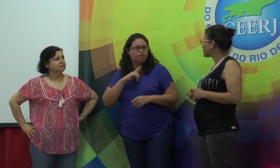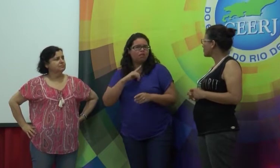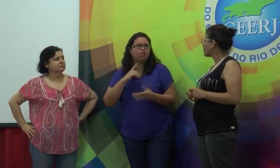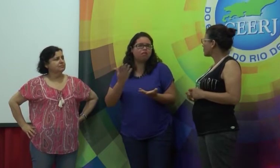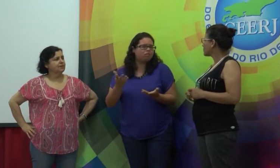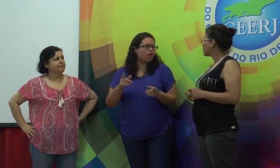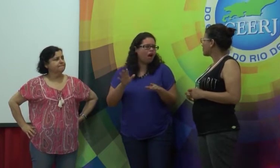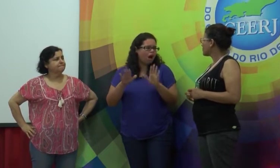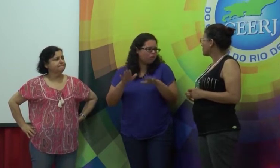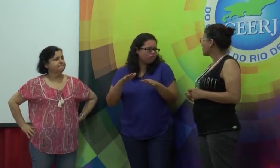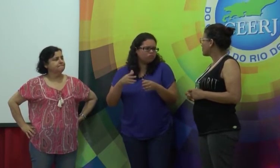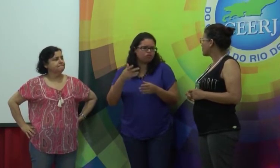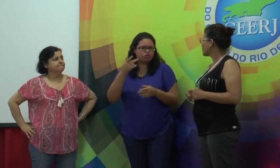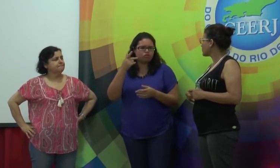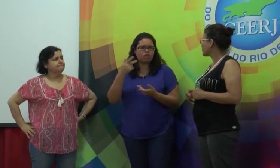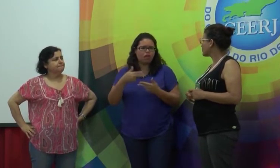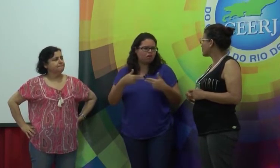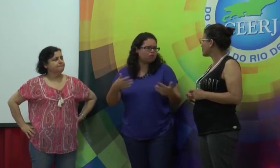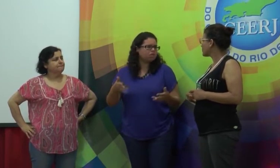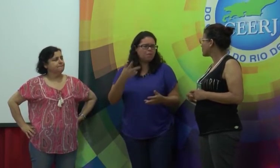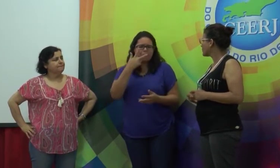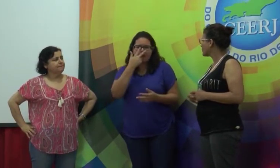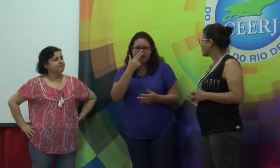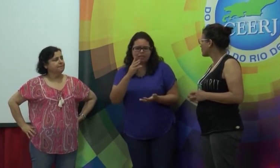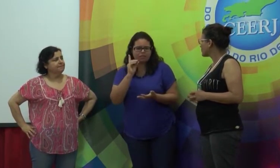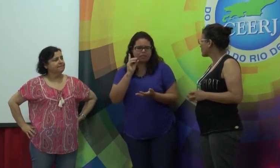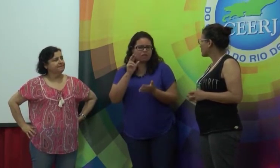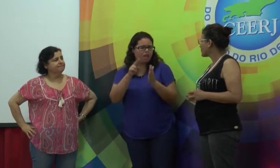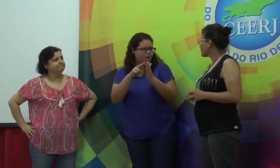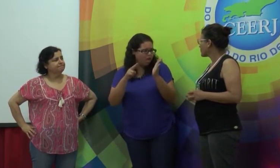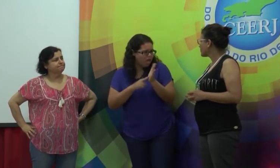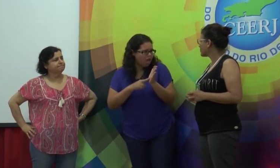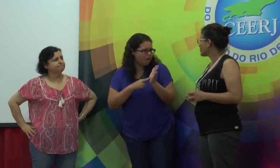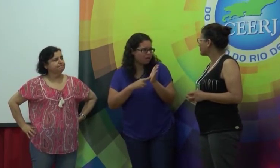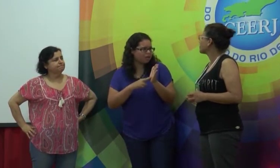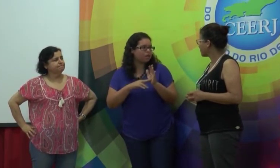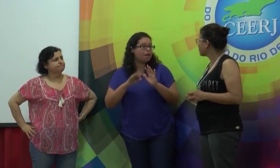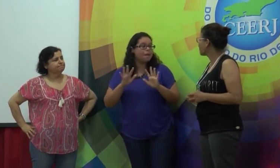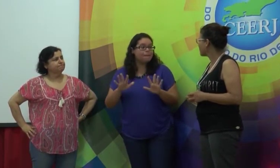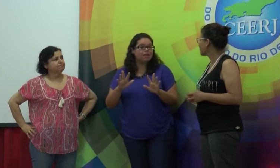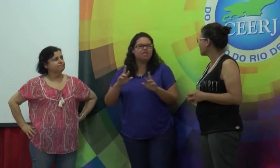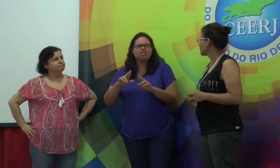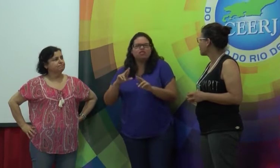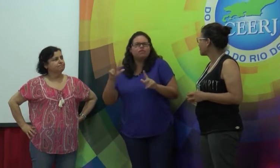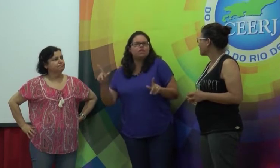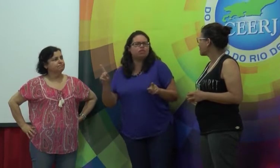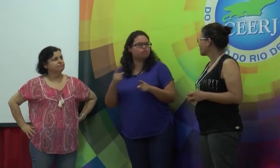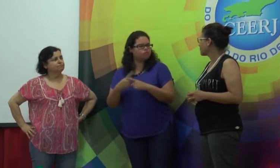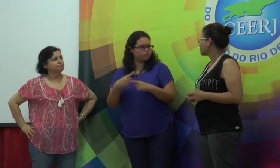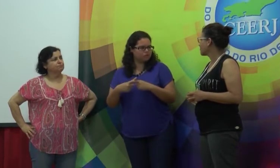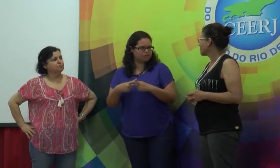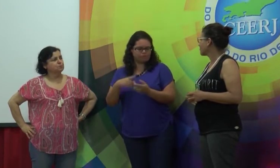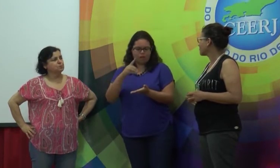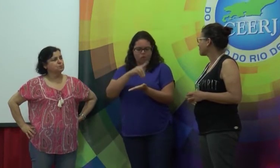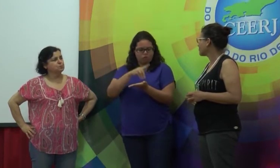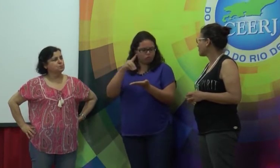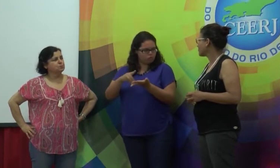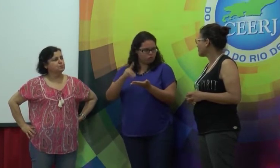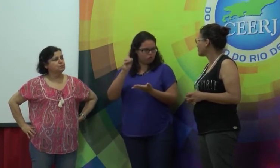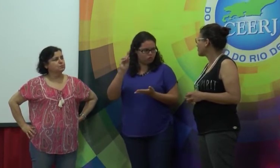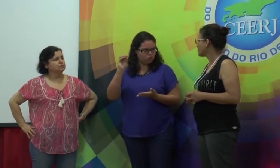casa espírita ela tem algumas, por exemplo, algumas regras,